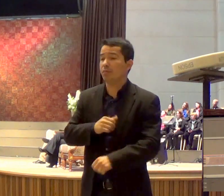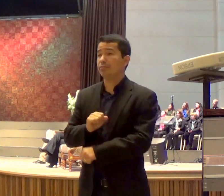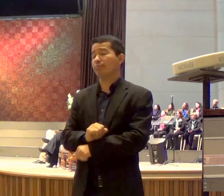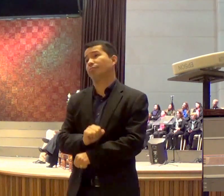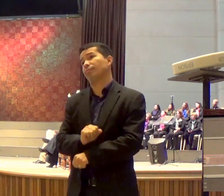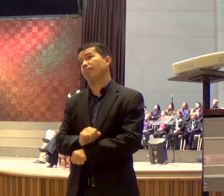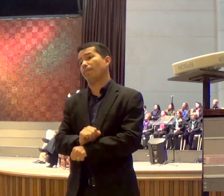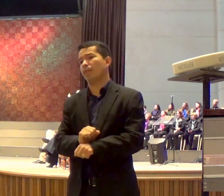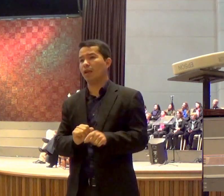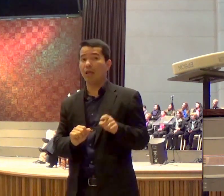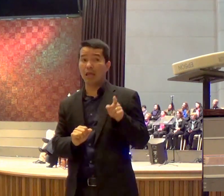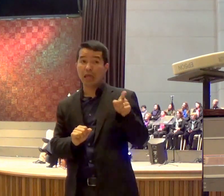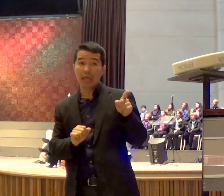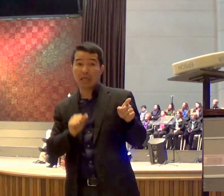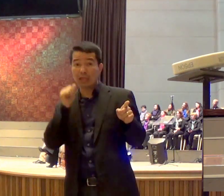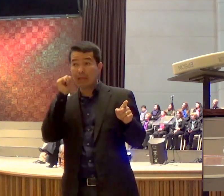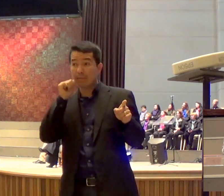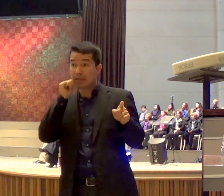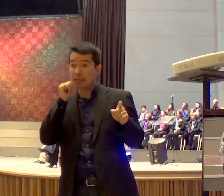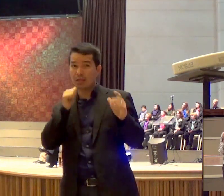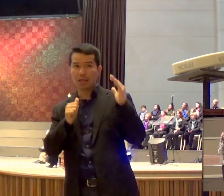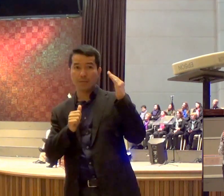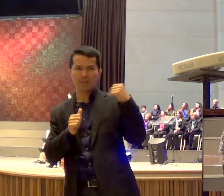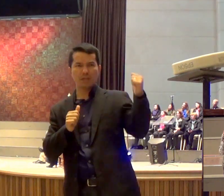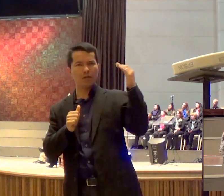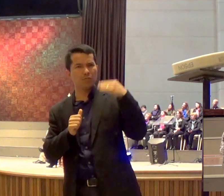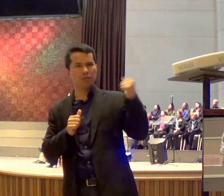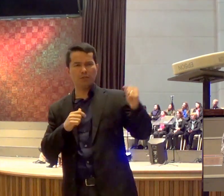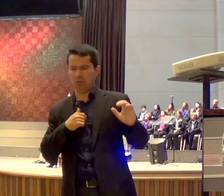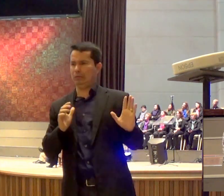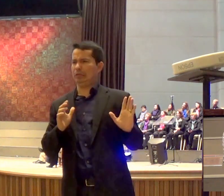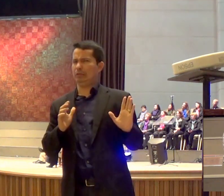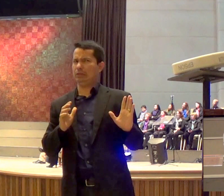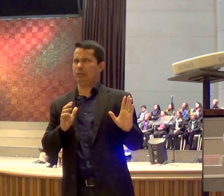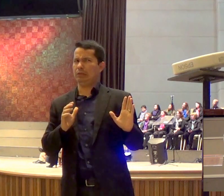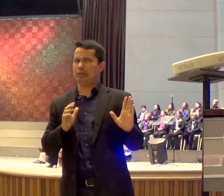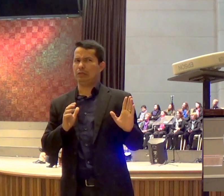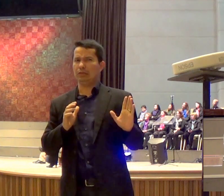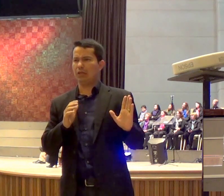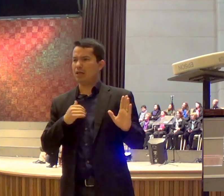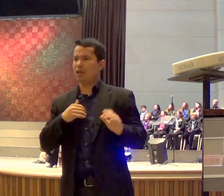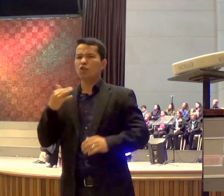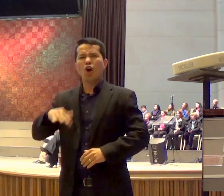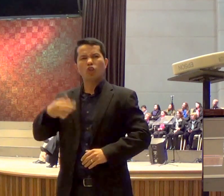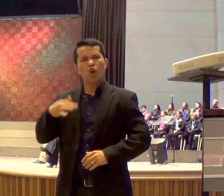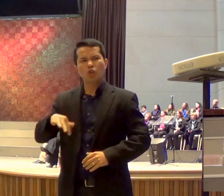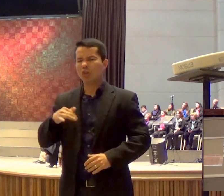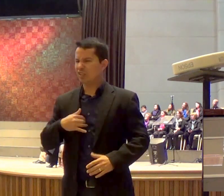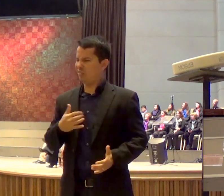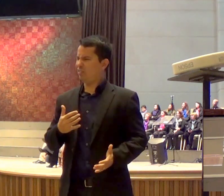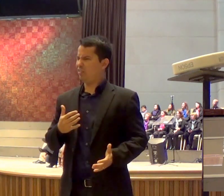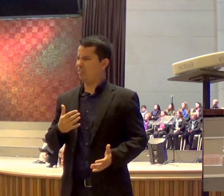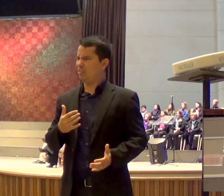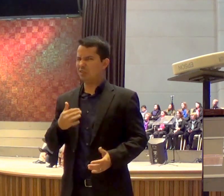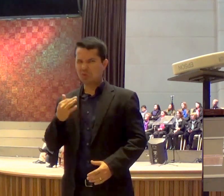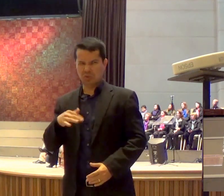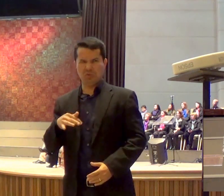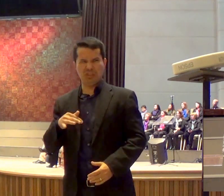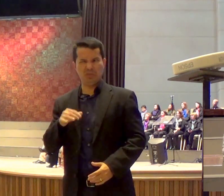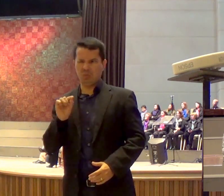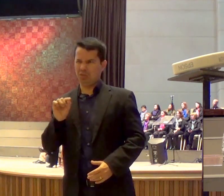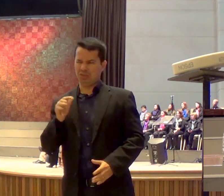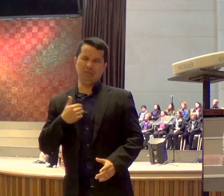e me Chamar tia vem cá tia e tal me chamando a tia tá doendo muito vem cá e eu sem saber o que